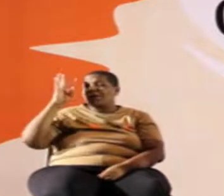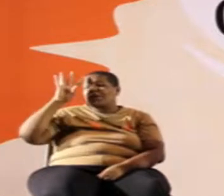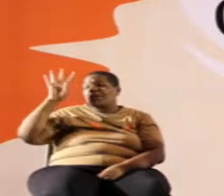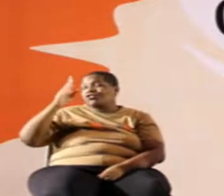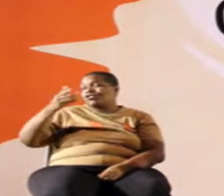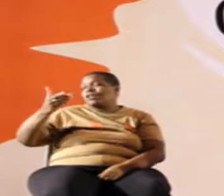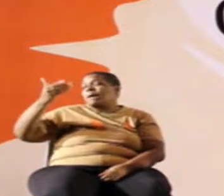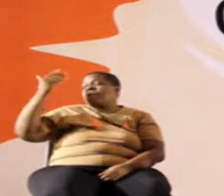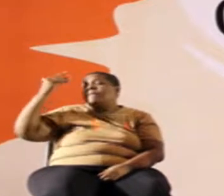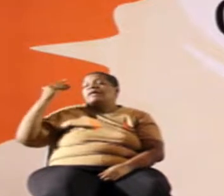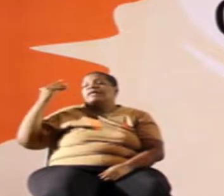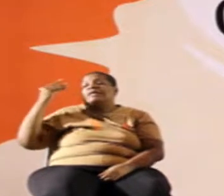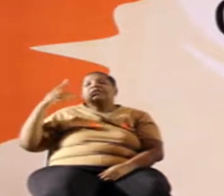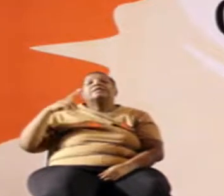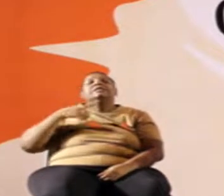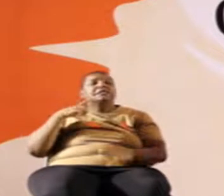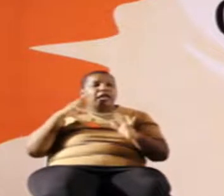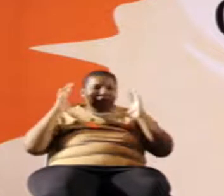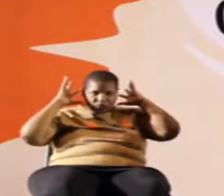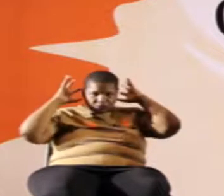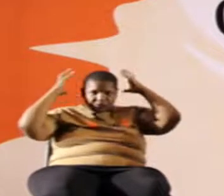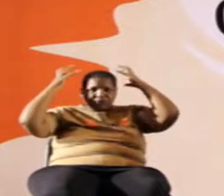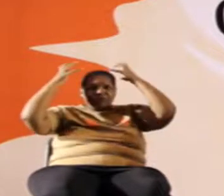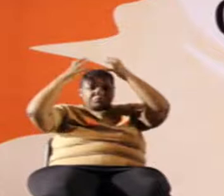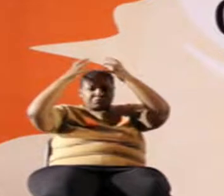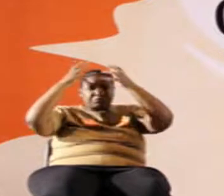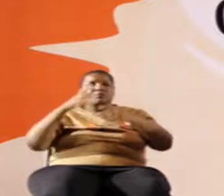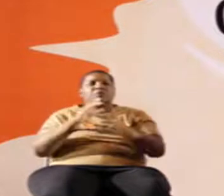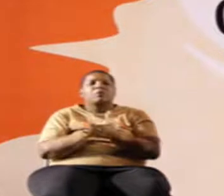tempo. E ela botou o black power.